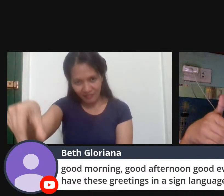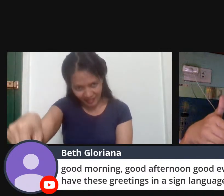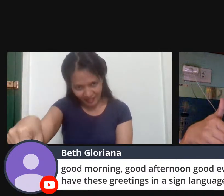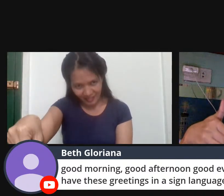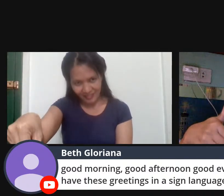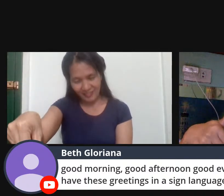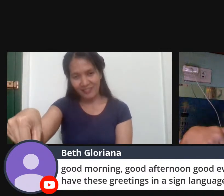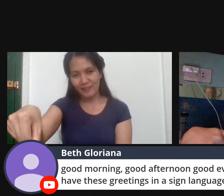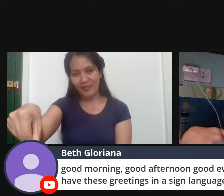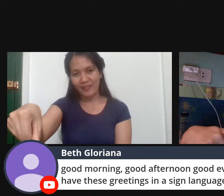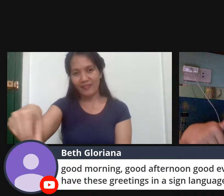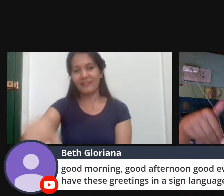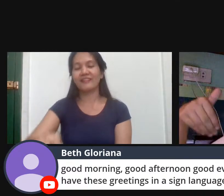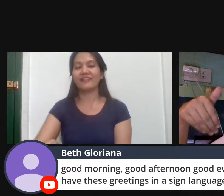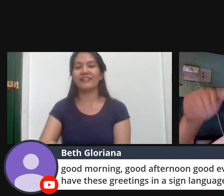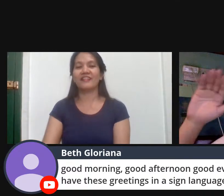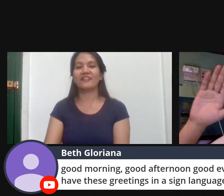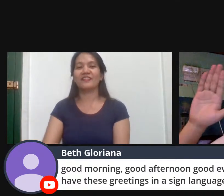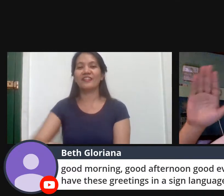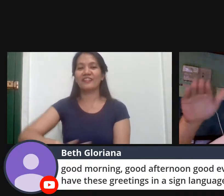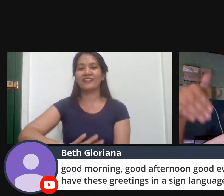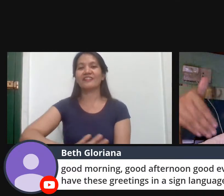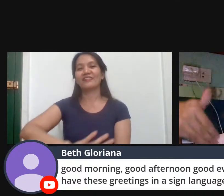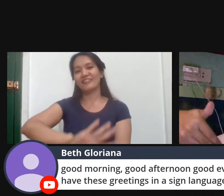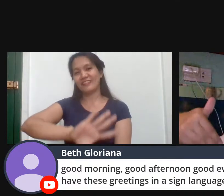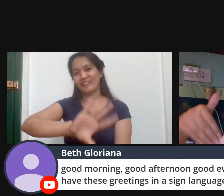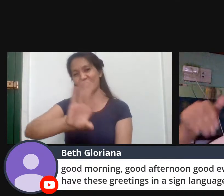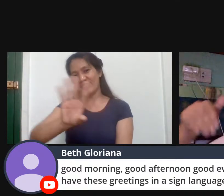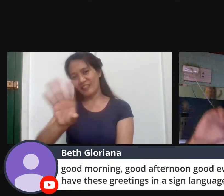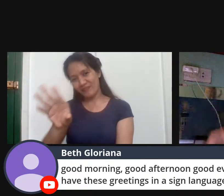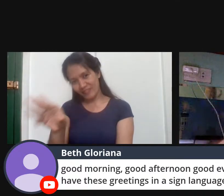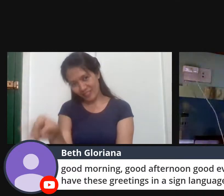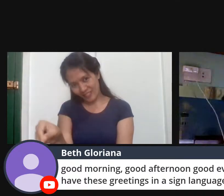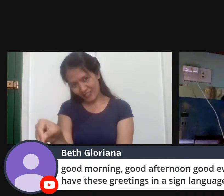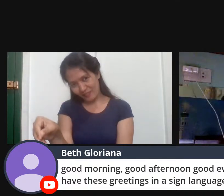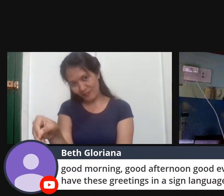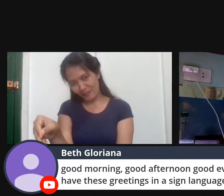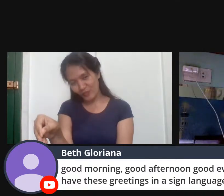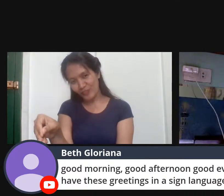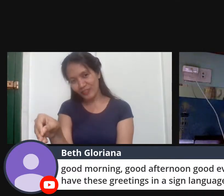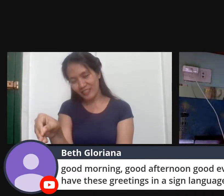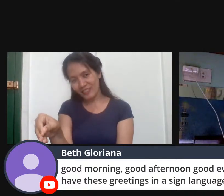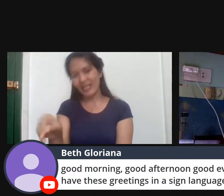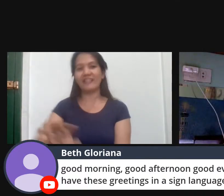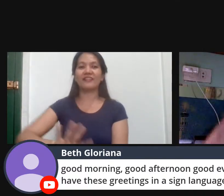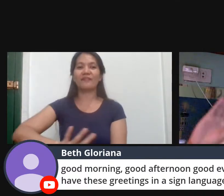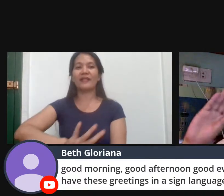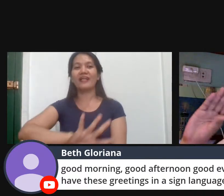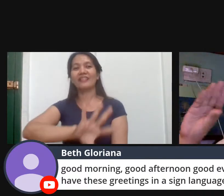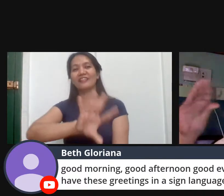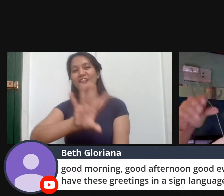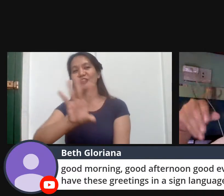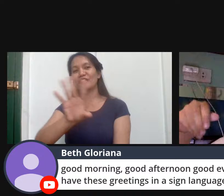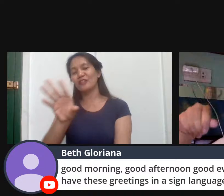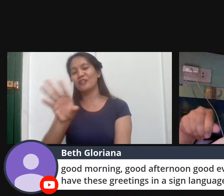Good evening. Ganon. Good evening. Tulog na si San.